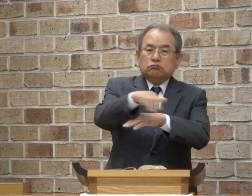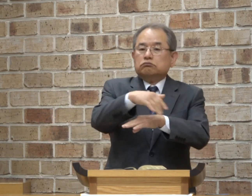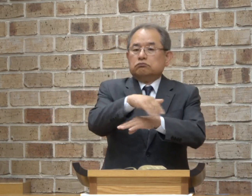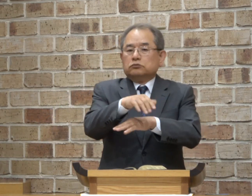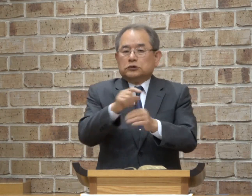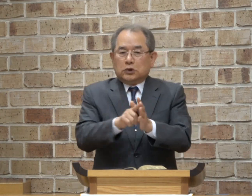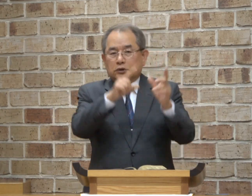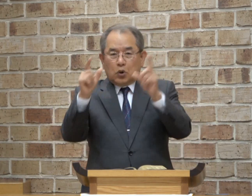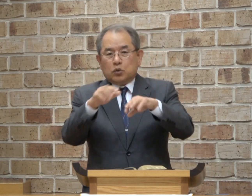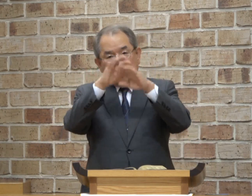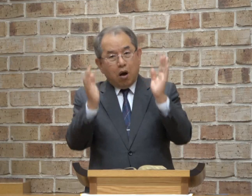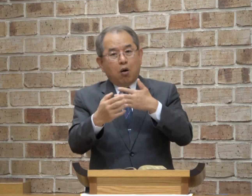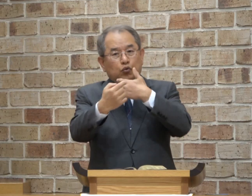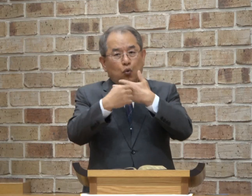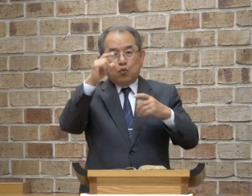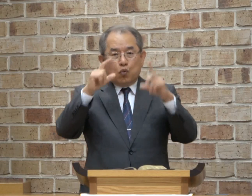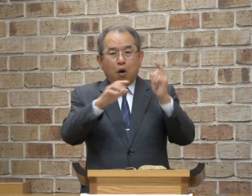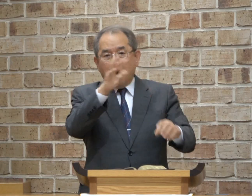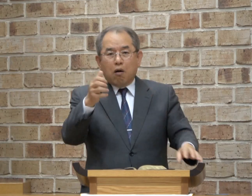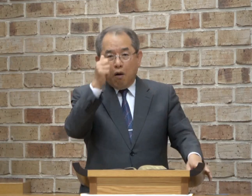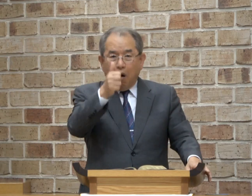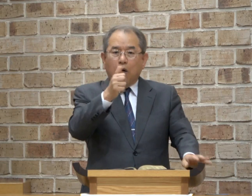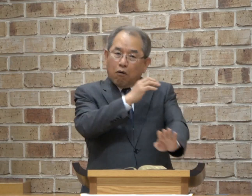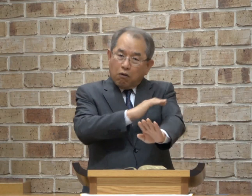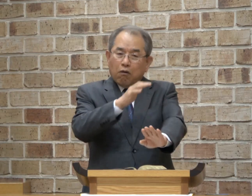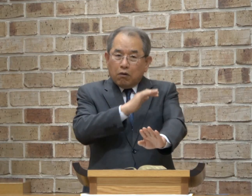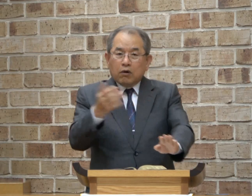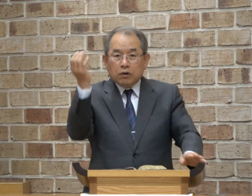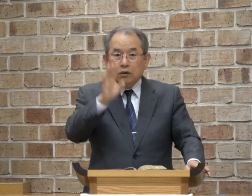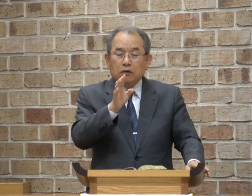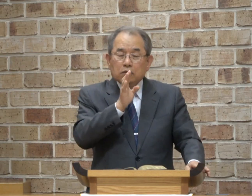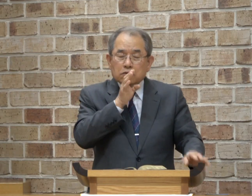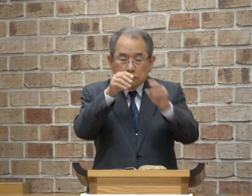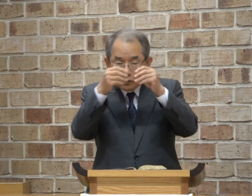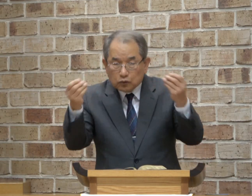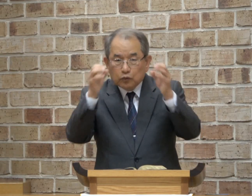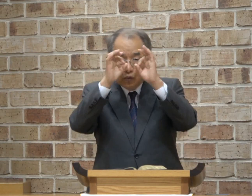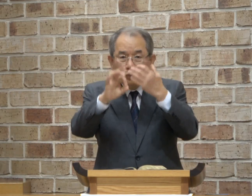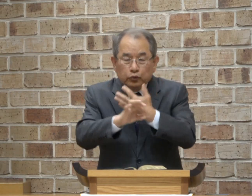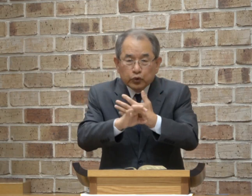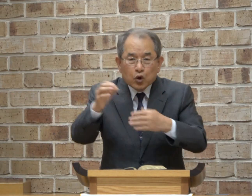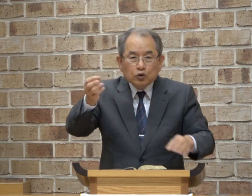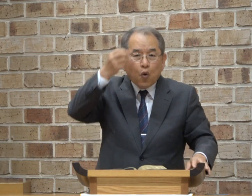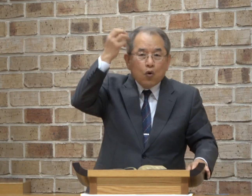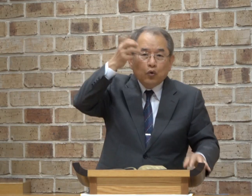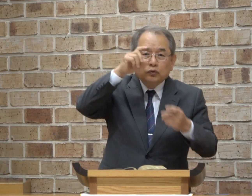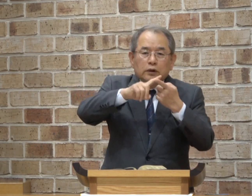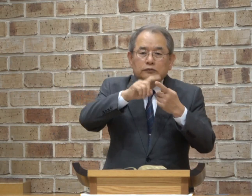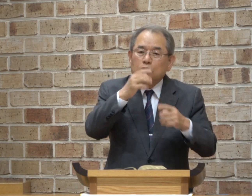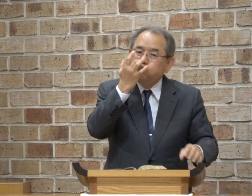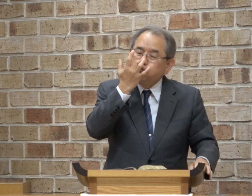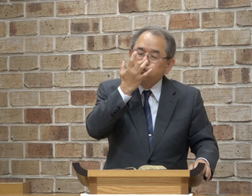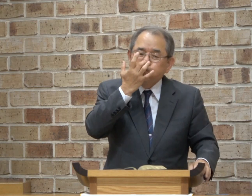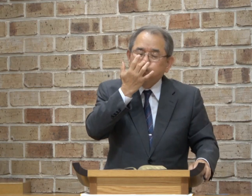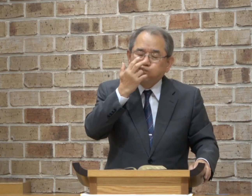교회 열심히 다니고 신앙생활을 다 잘하는데 그 깊숙이 들여다보면 성령에 대해서 무지한